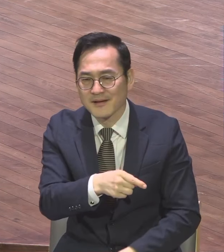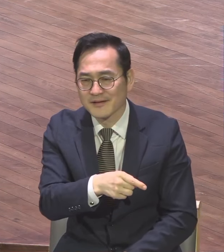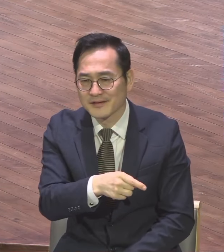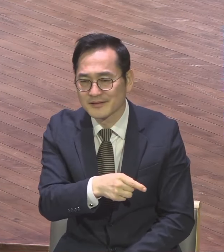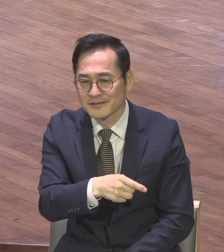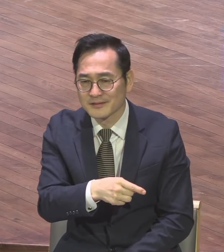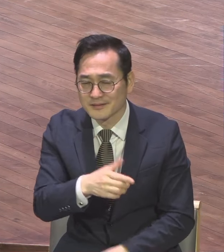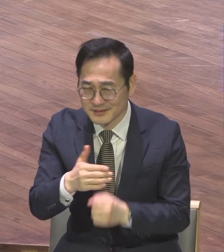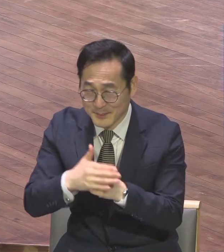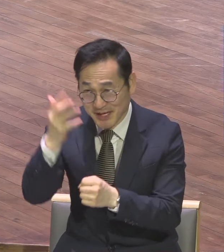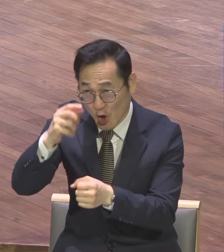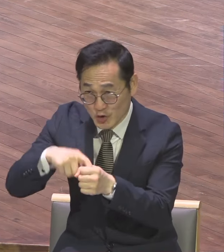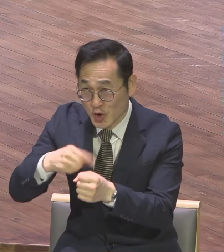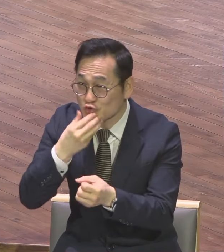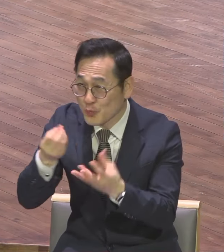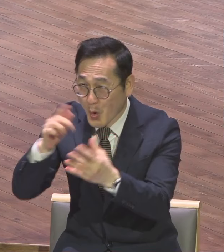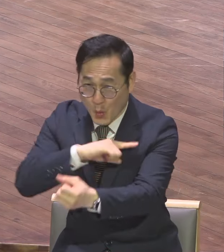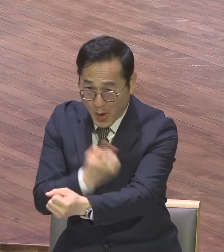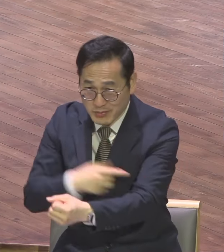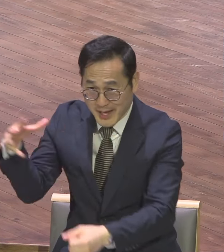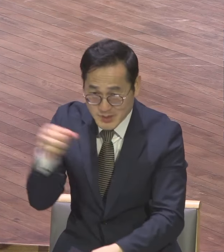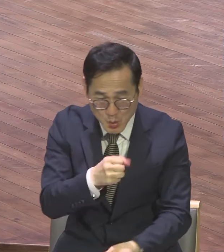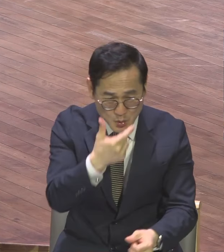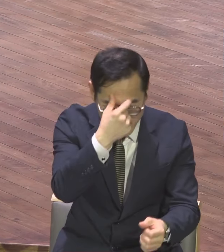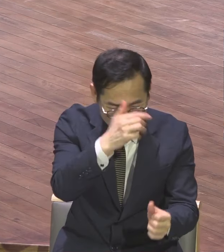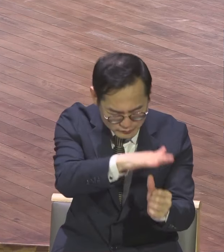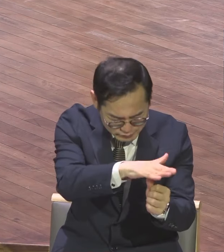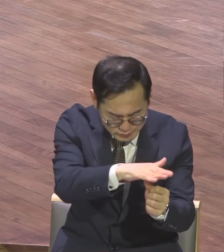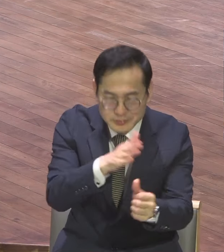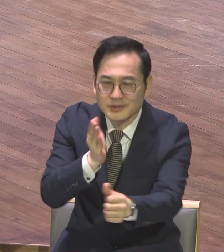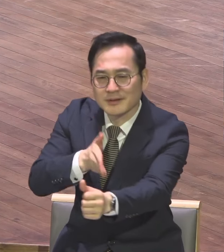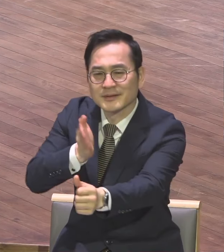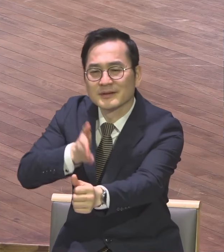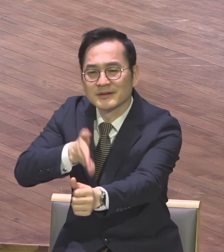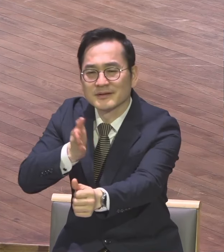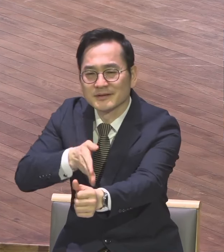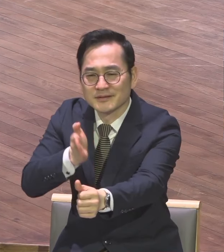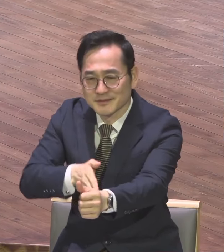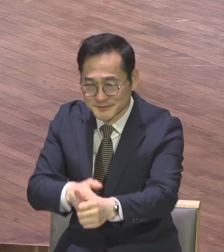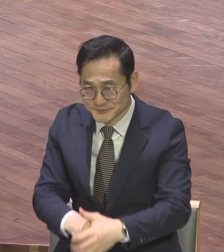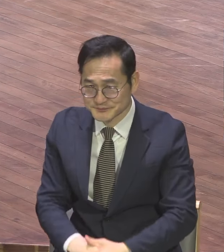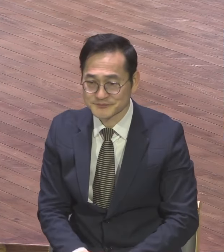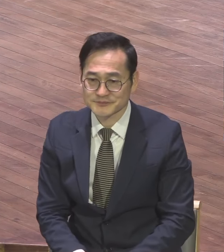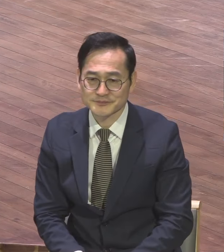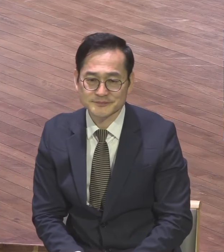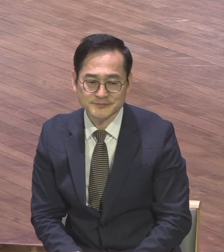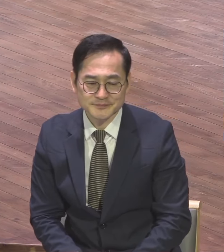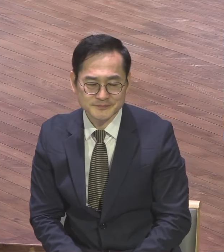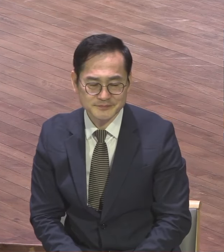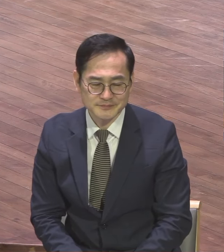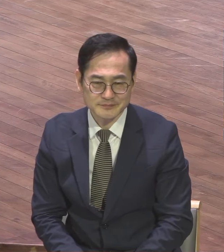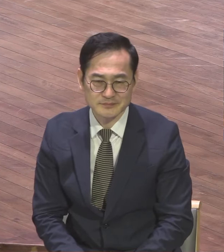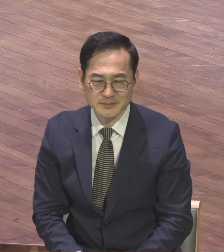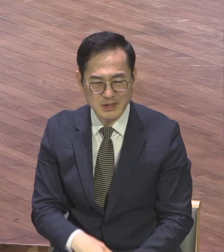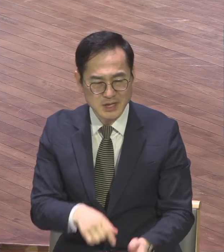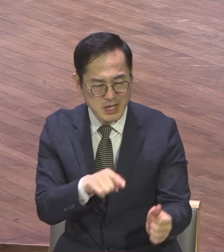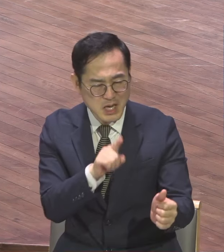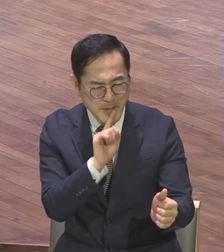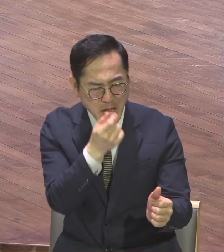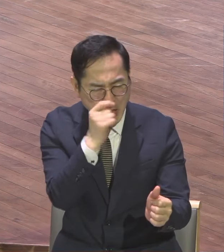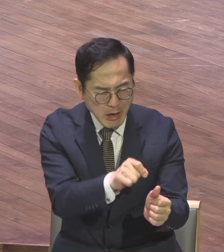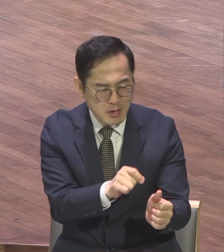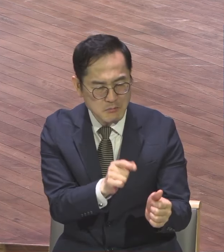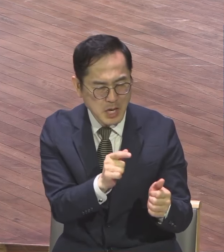영적 축복권을 가지고 사용하시기 바랍니다. 절대로 저주하지 마세요. 막말 막 하지 마세요. 기분